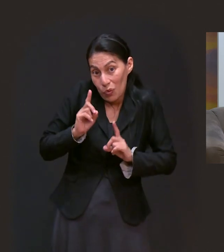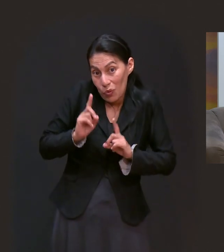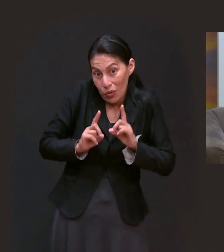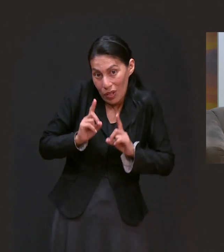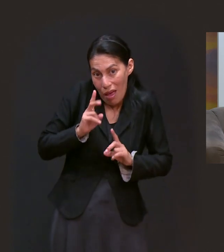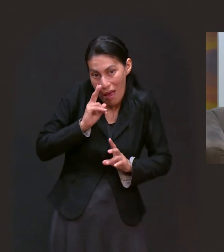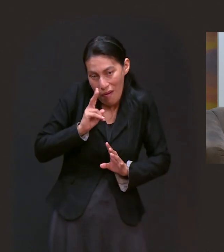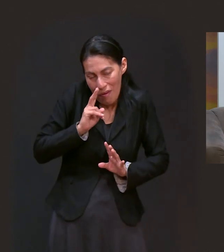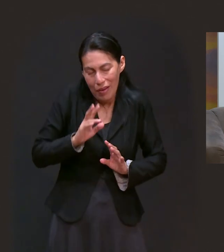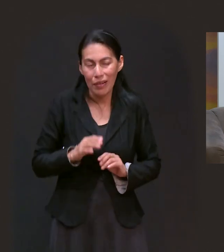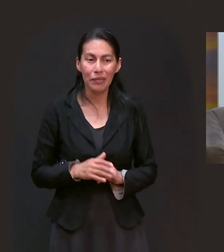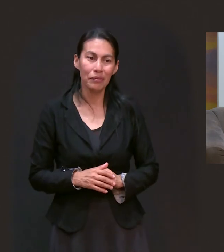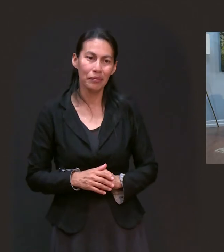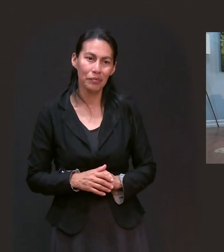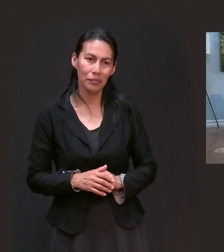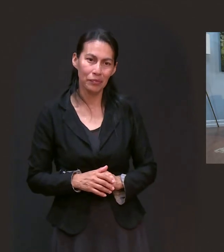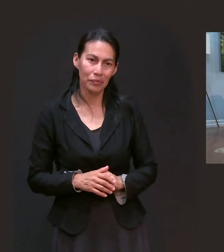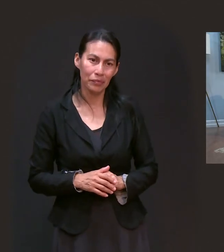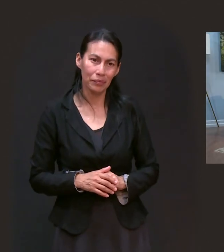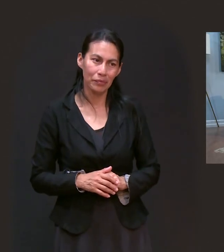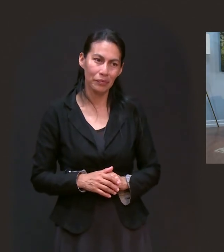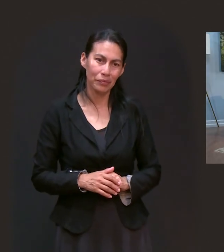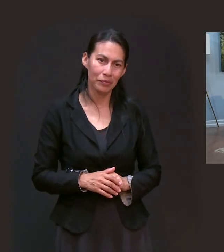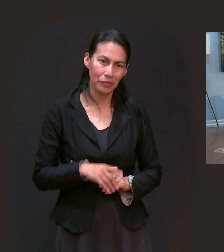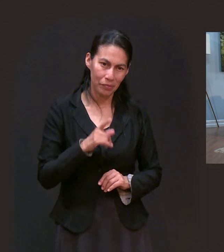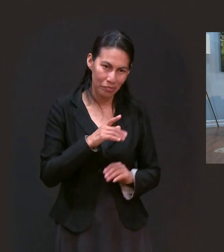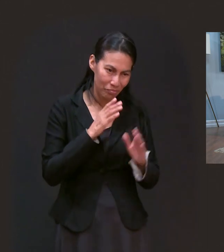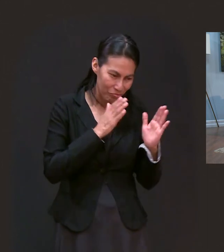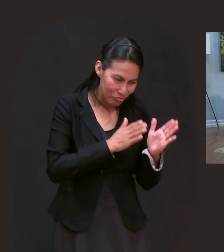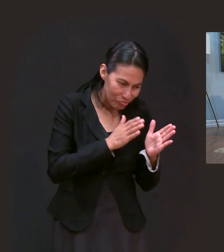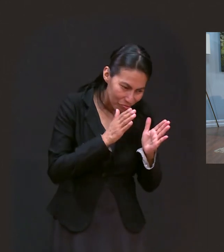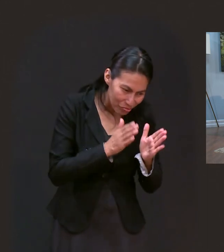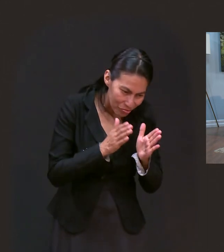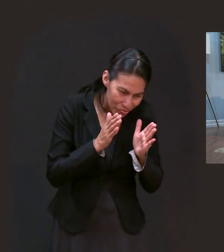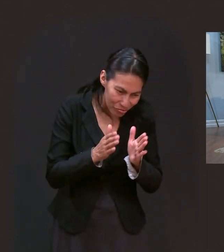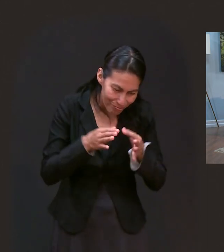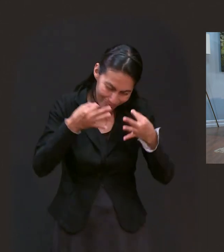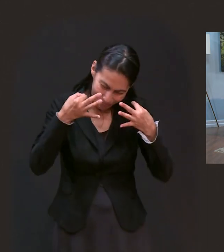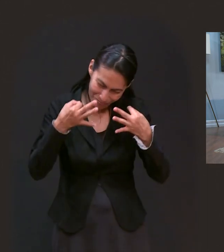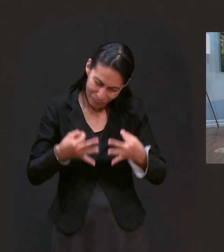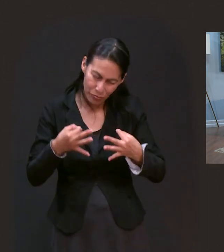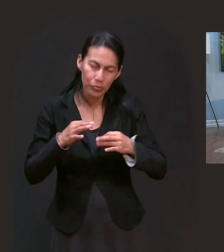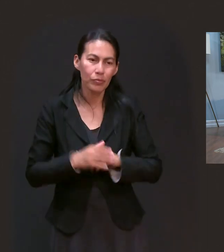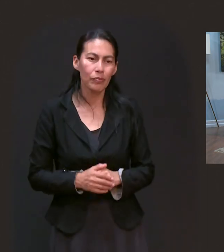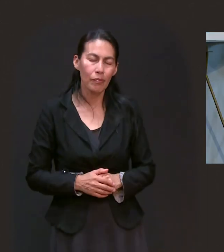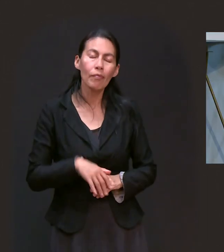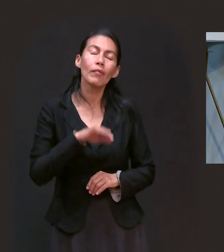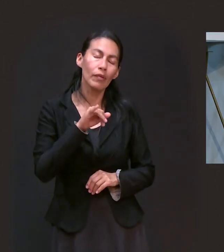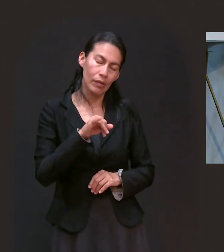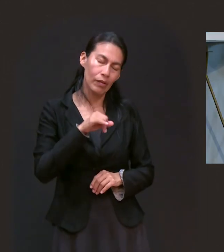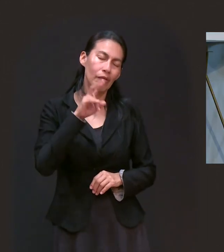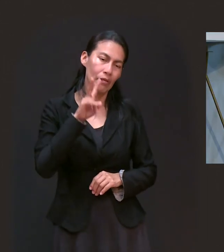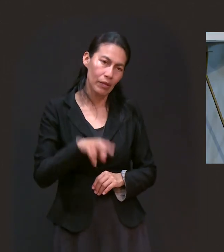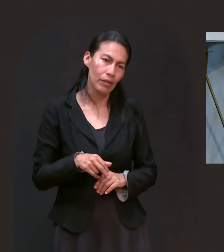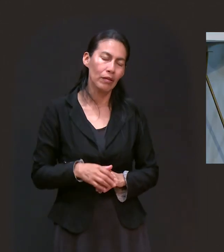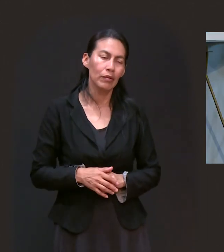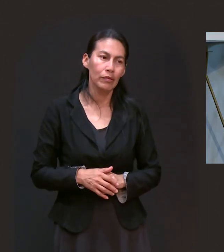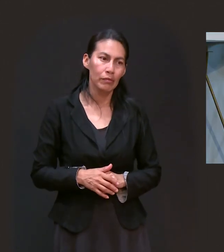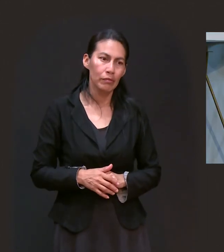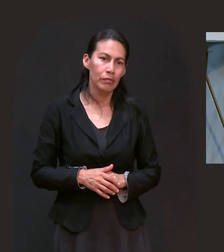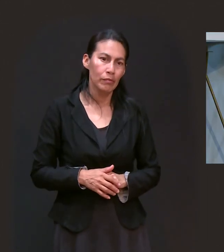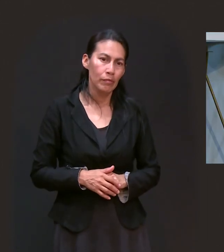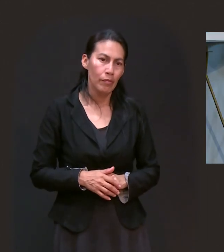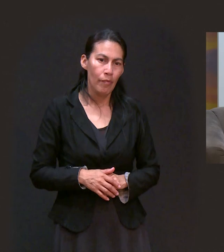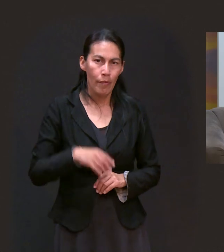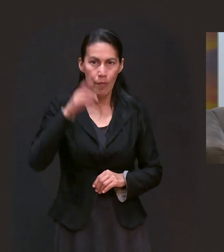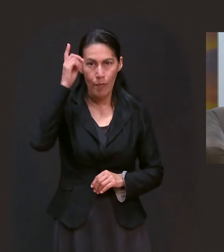dicho que si bolívar eso sí él trabajaba todo eso soy japonés verdad y estructurado todo tiene que estar bien